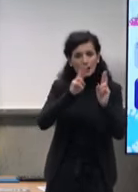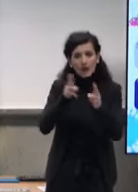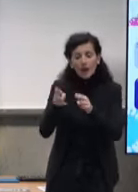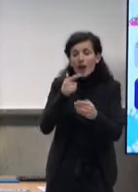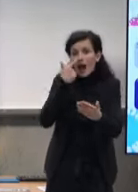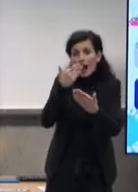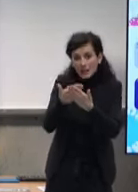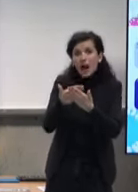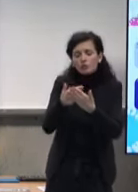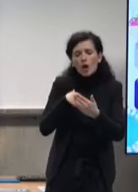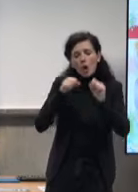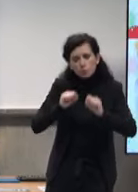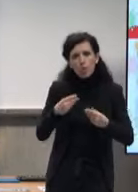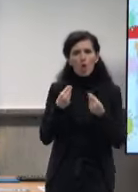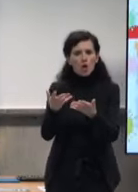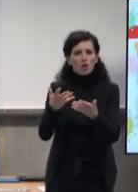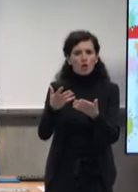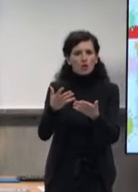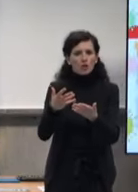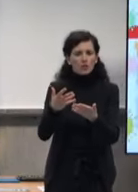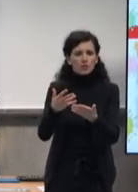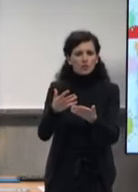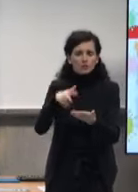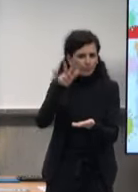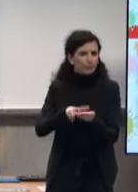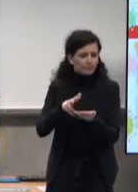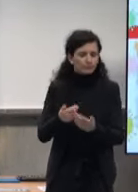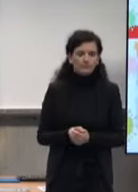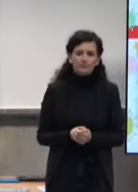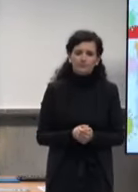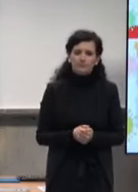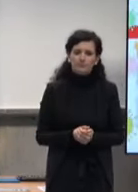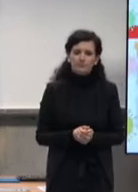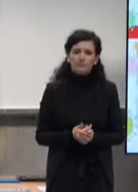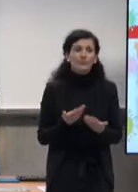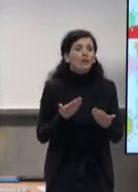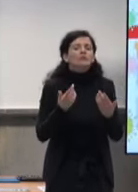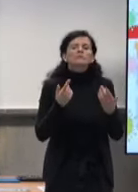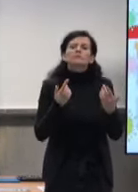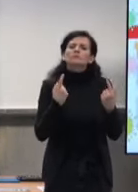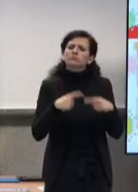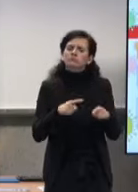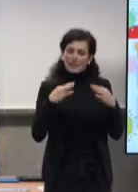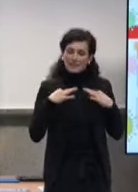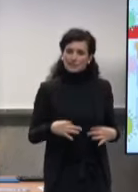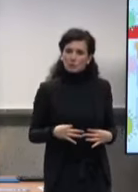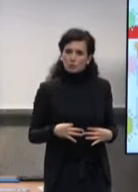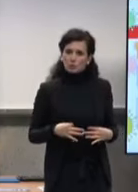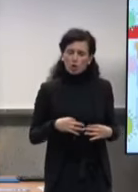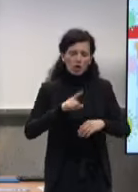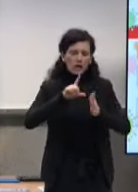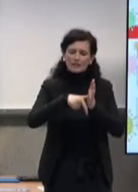effettivamente garantire allora in questa situazione e quello che ha fatto l'istituto ha raddoppiato nell'arco di 24